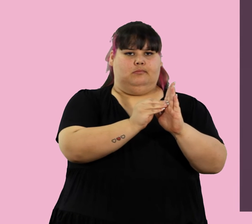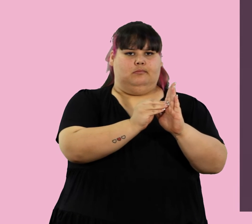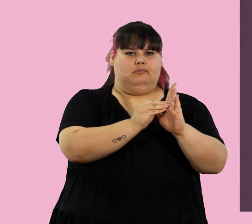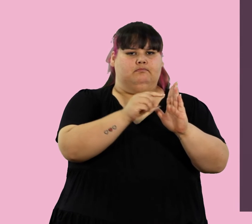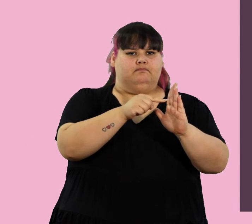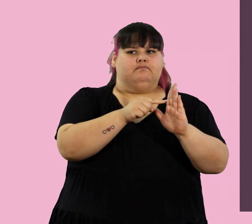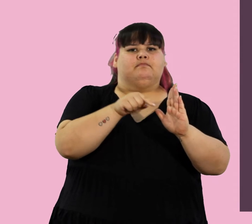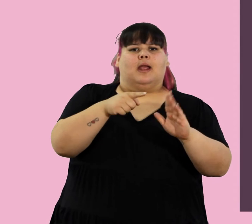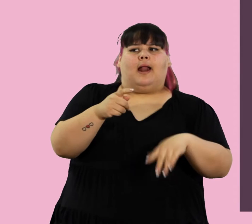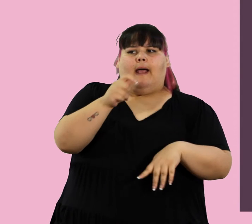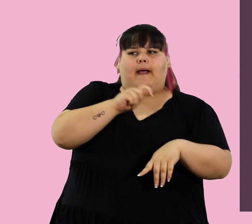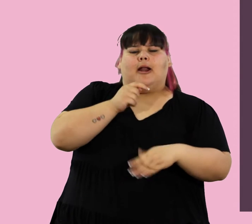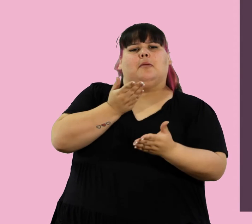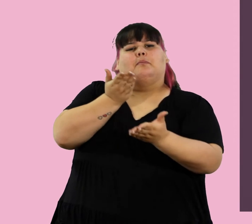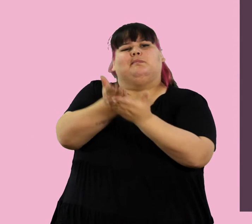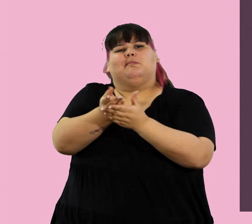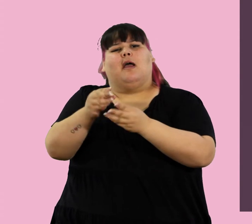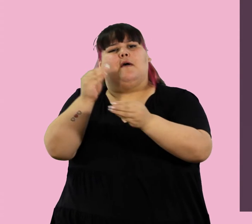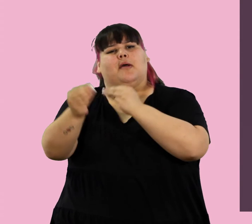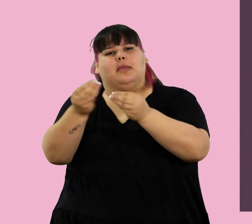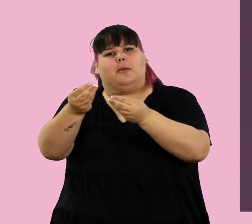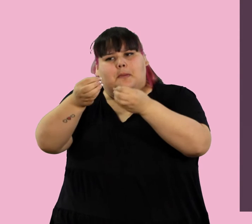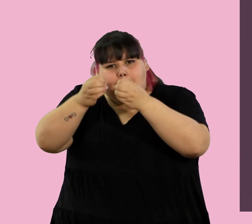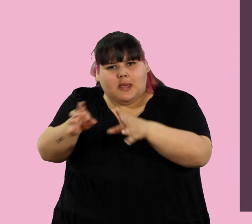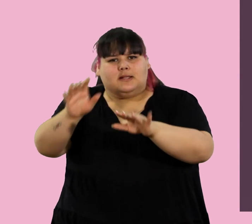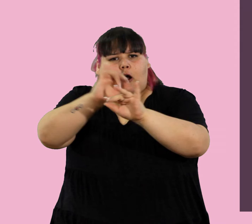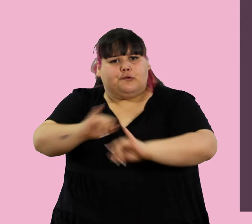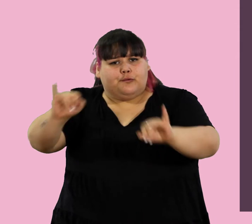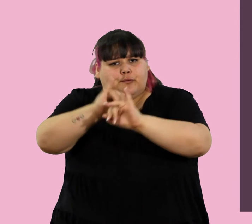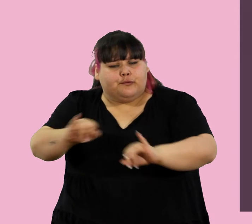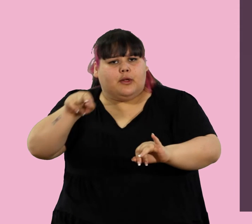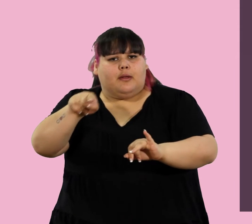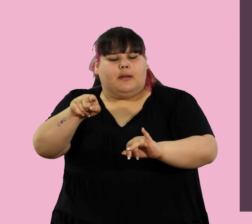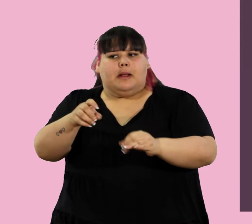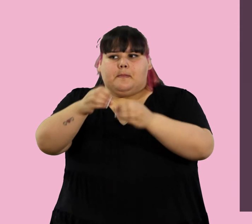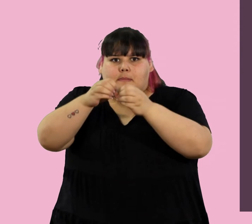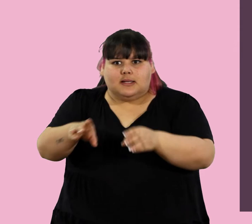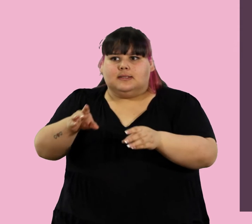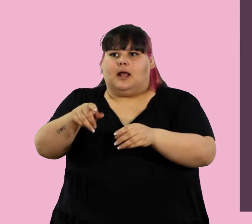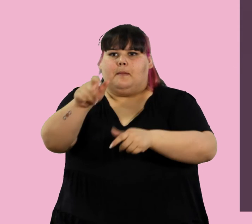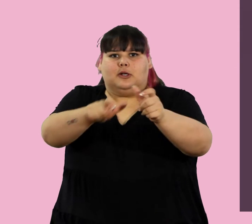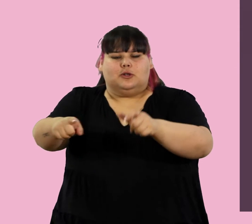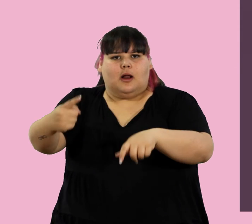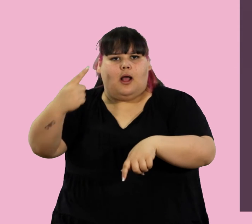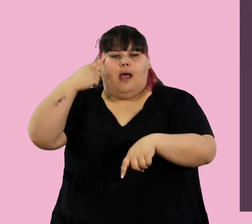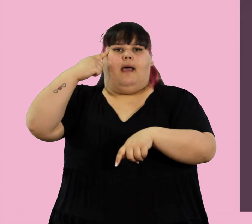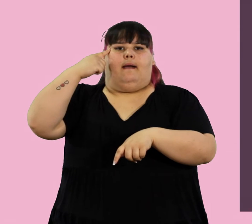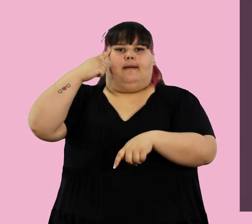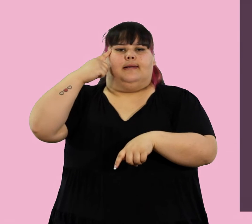le pidió a su familia iniciar una campaña para concientizar sobre la importancia de donar